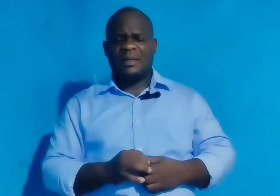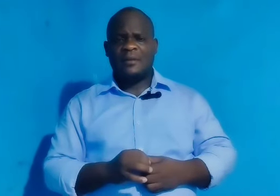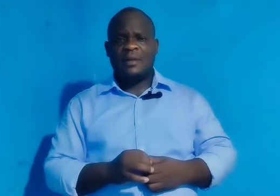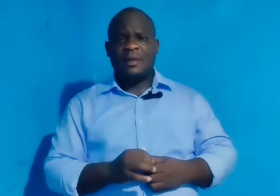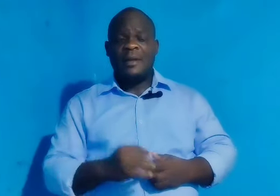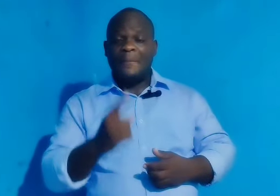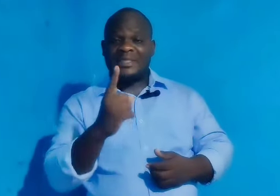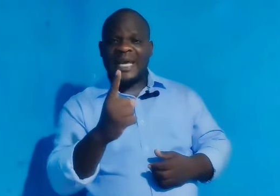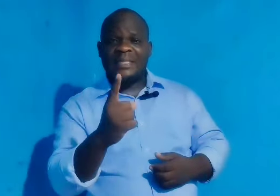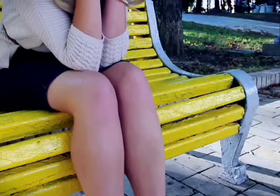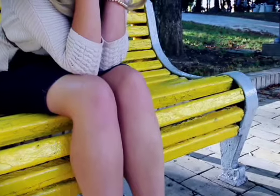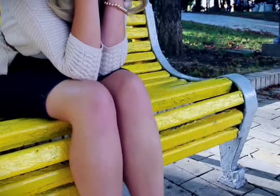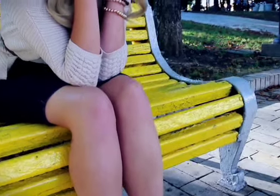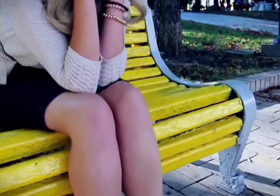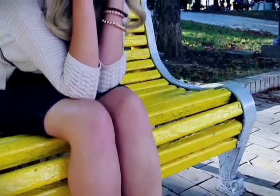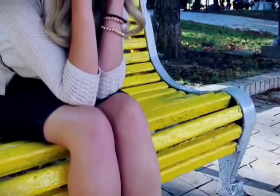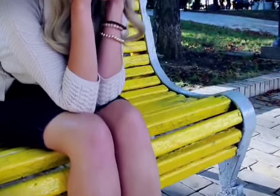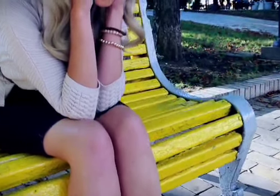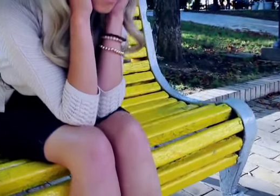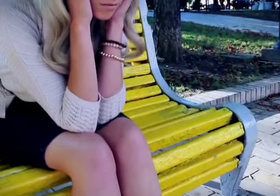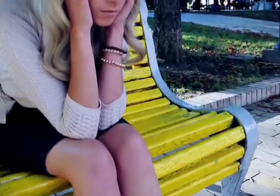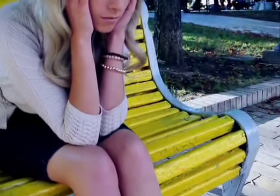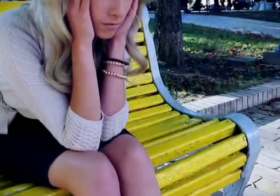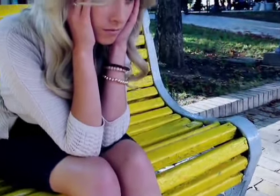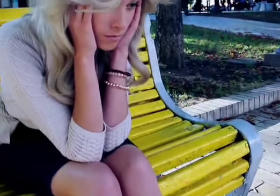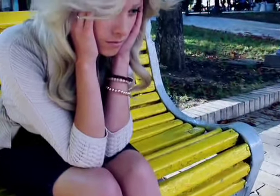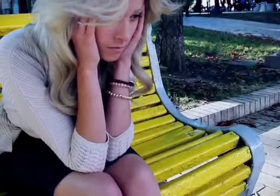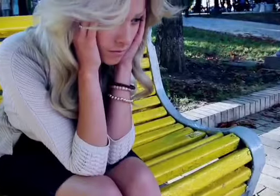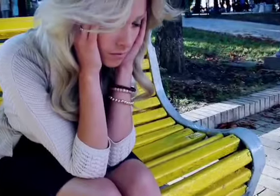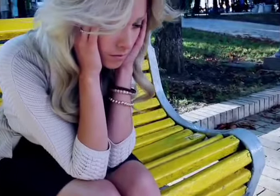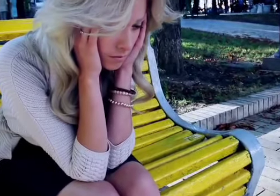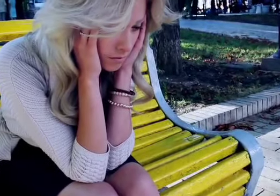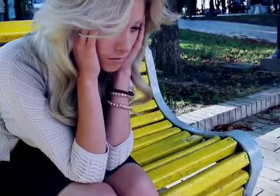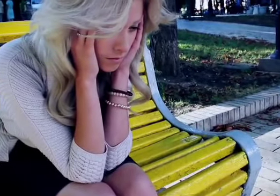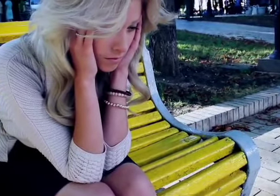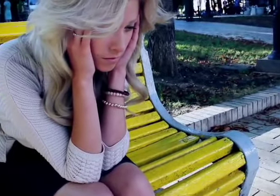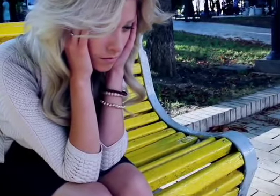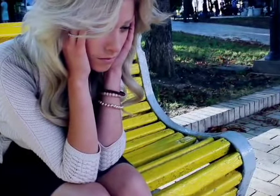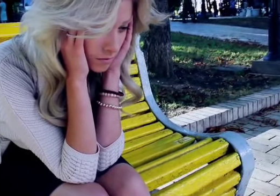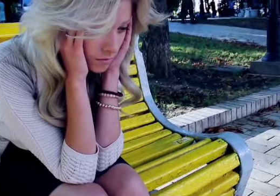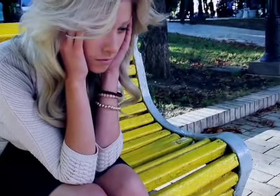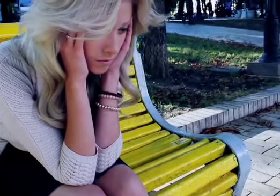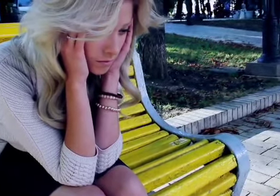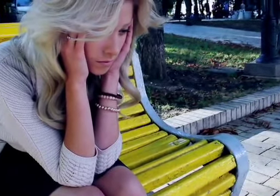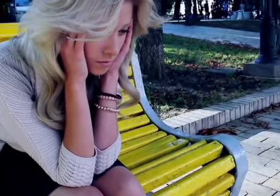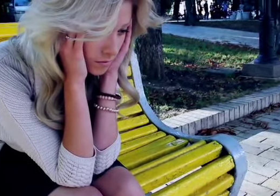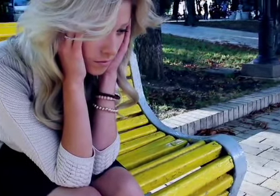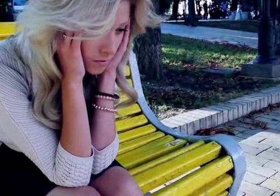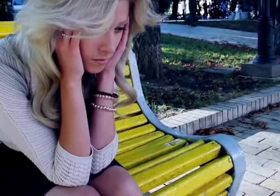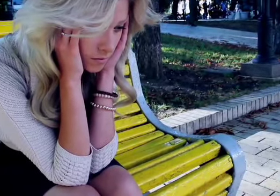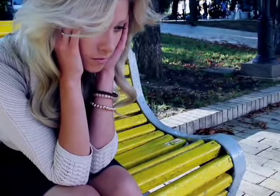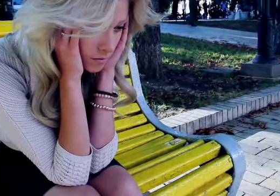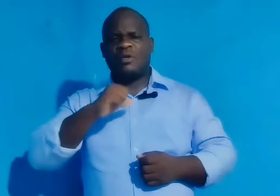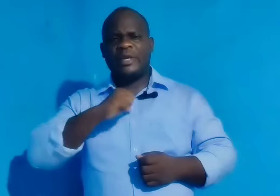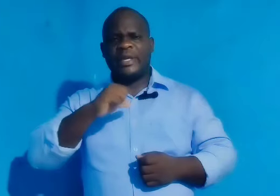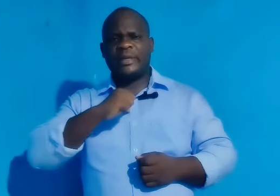Mitaji ilipo feli Hatukuogopa Nataka ni kuambia kitu kimoja Pigia moe okonde